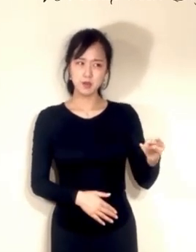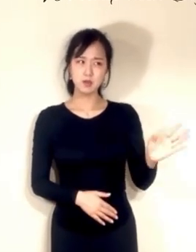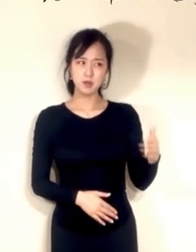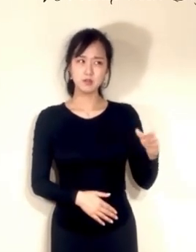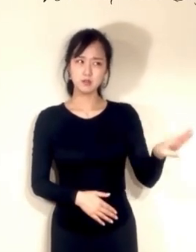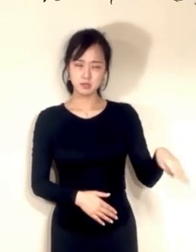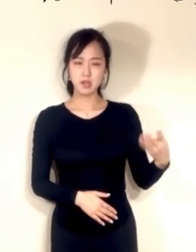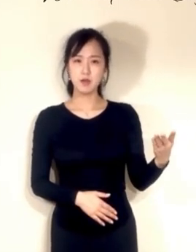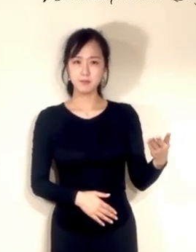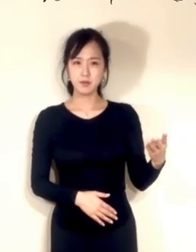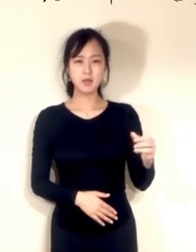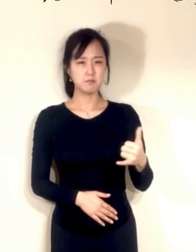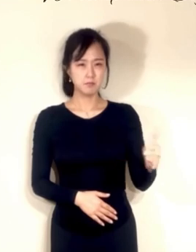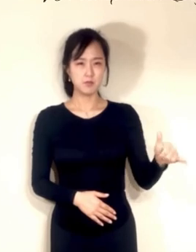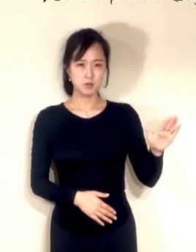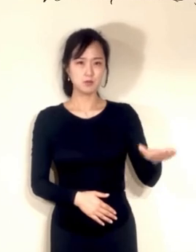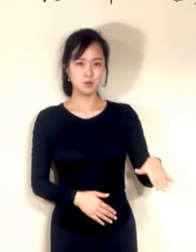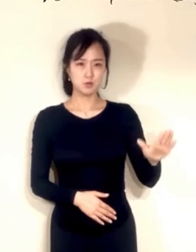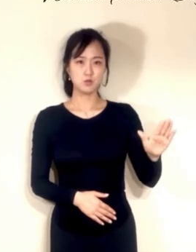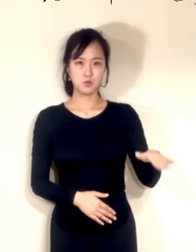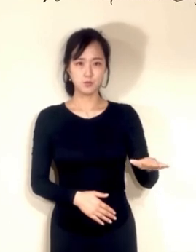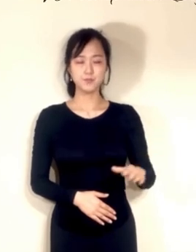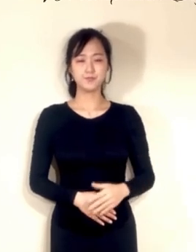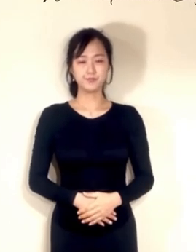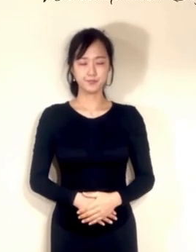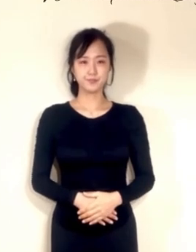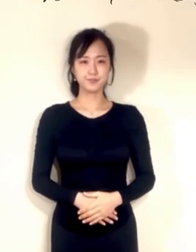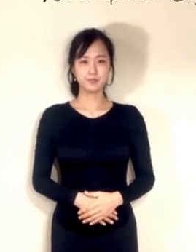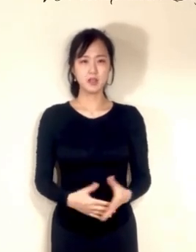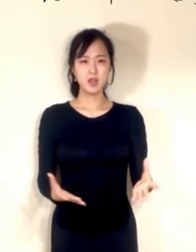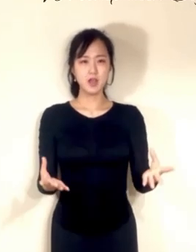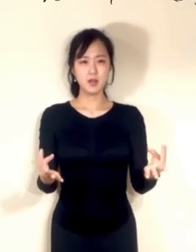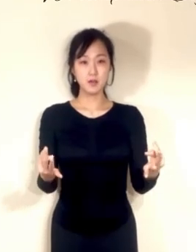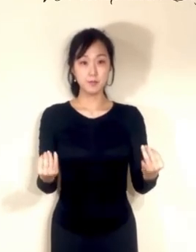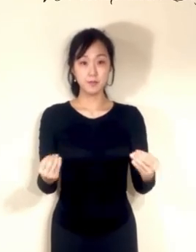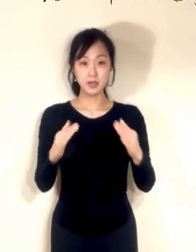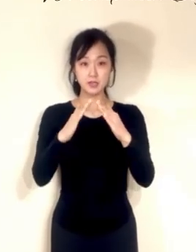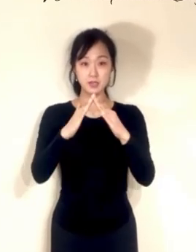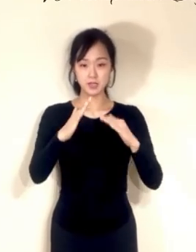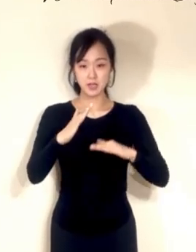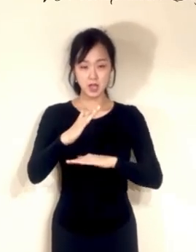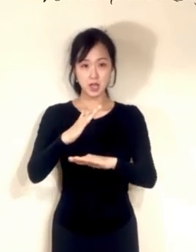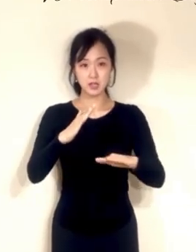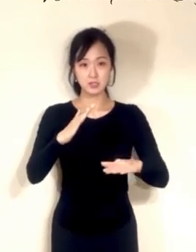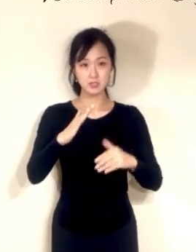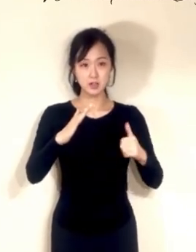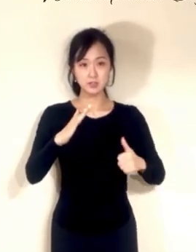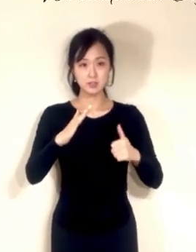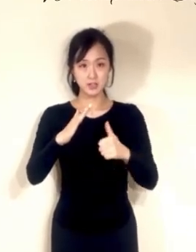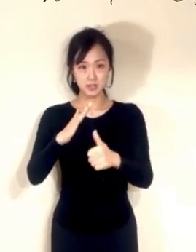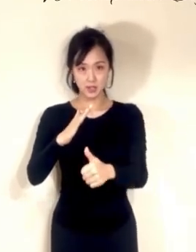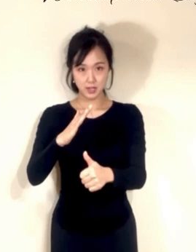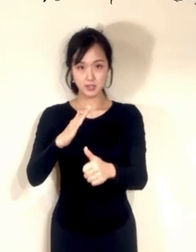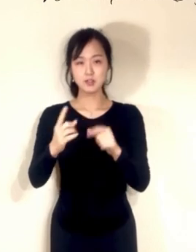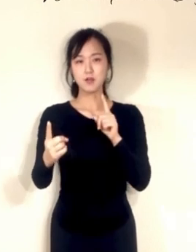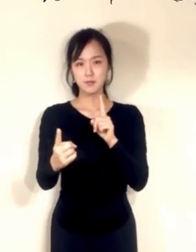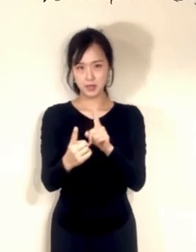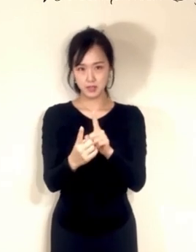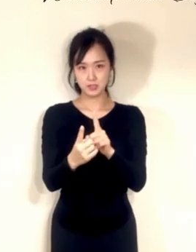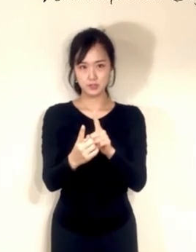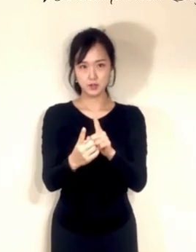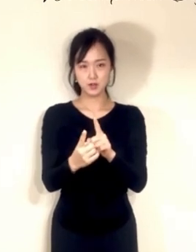300여 명에서 400여 명이 넘어가게 되는데, 정말 수없이 많은 가정을 찾아가서 예배하고